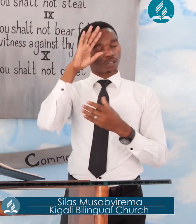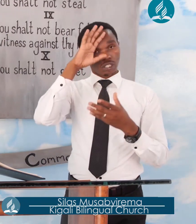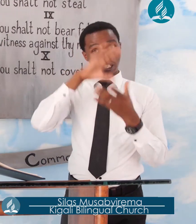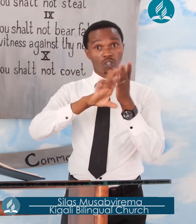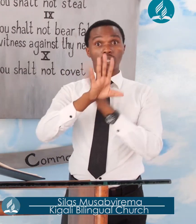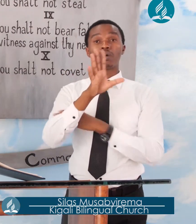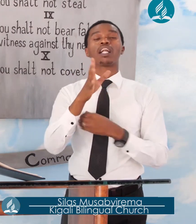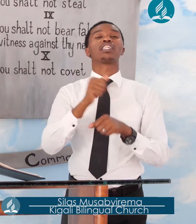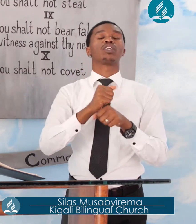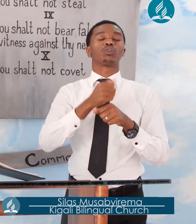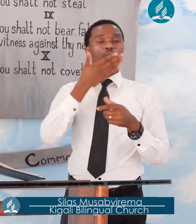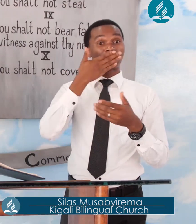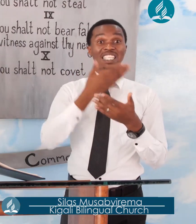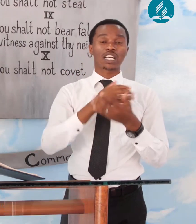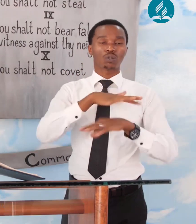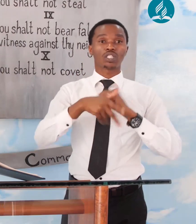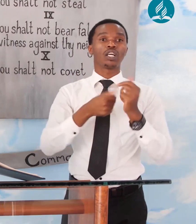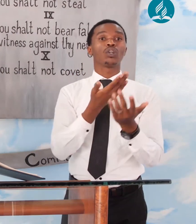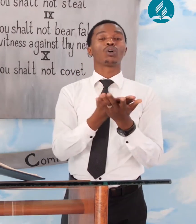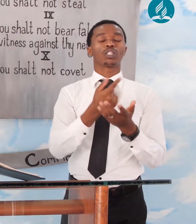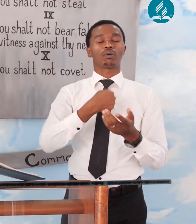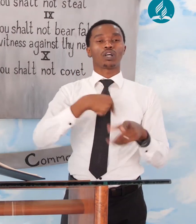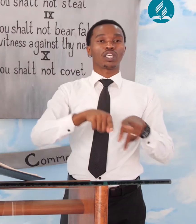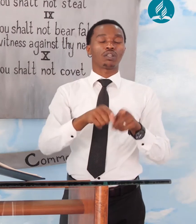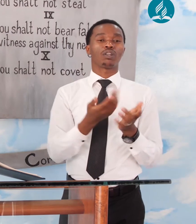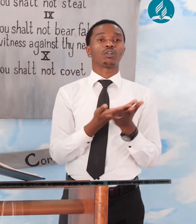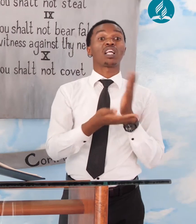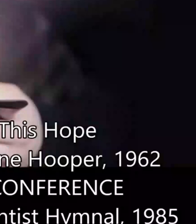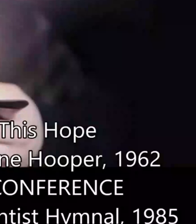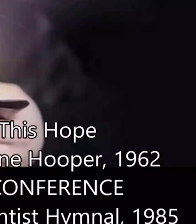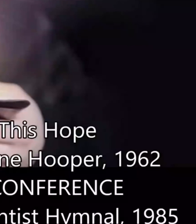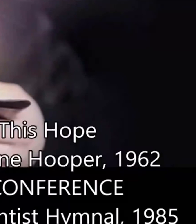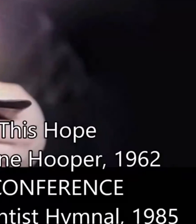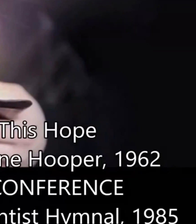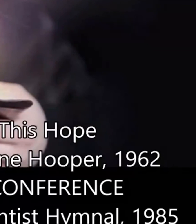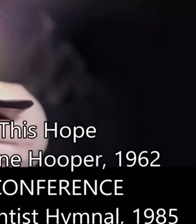kutugirira ibyiza gusa nibyo mbasabira nanjye nisabira mu izina rya Yesu amen.